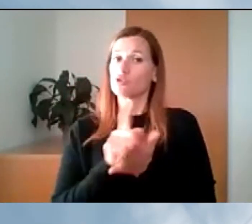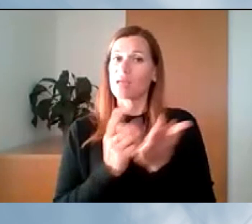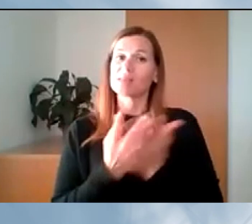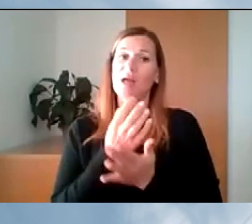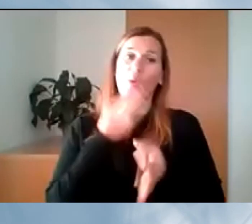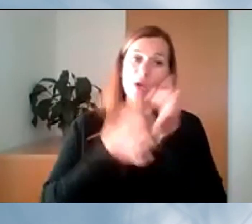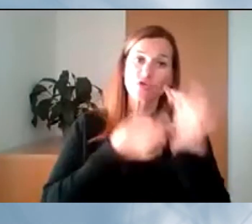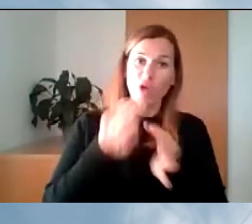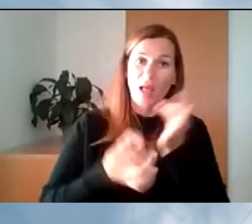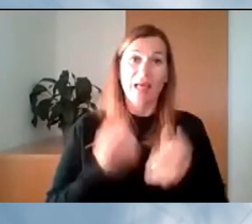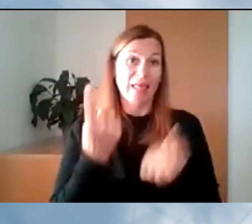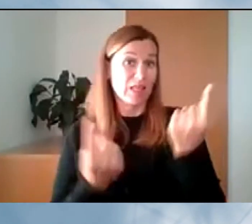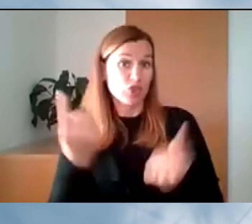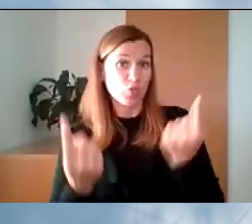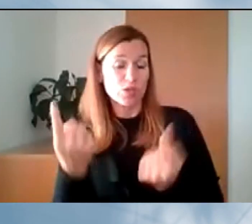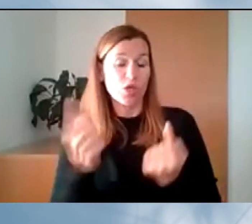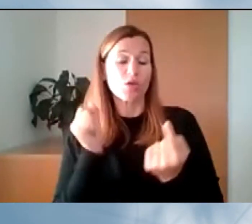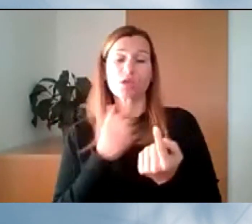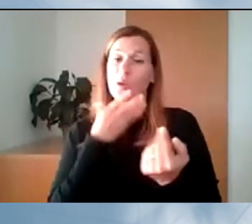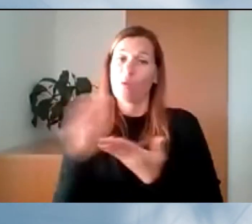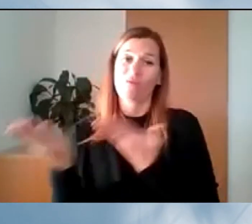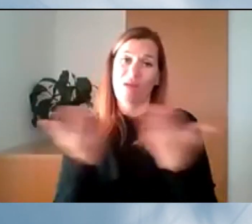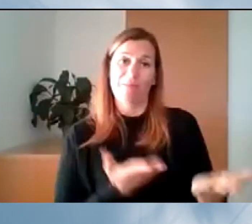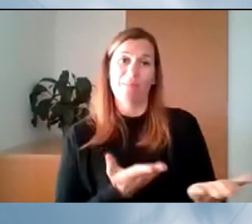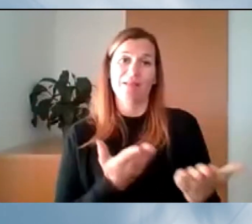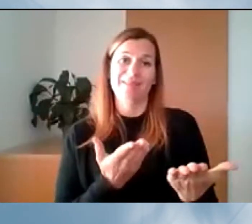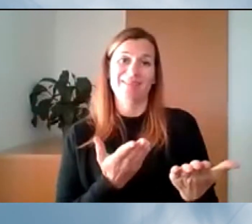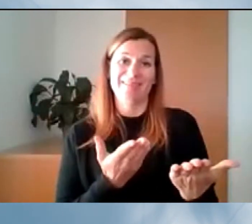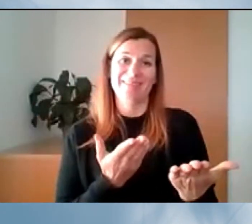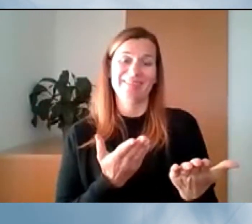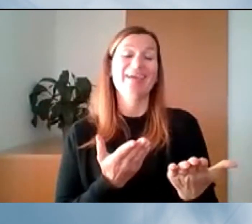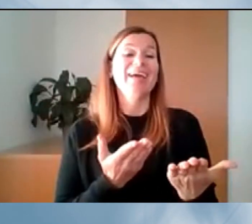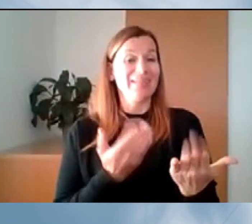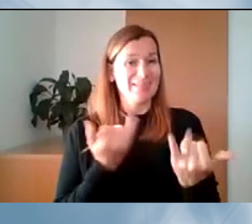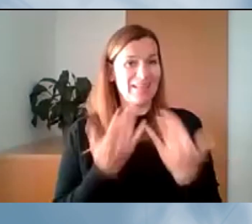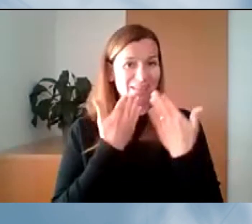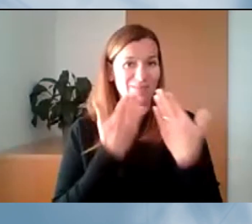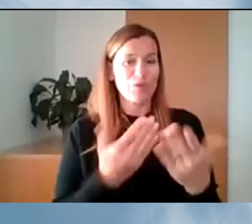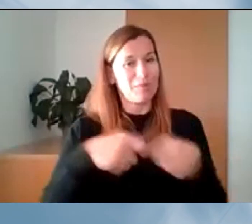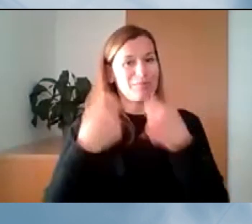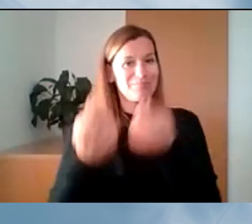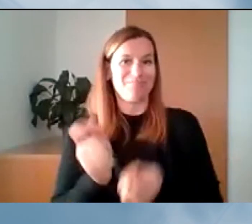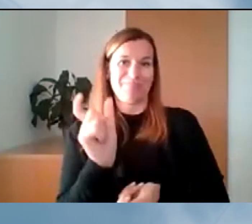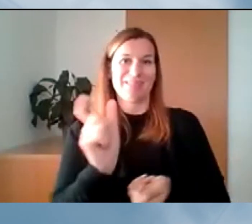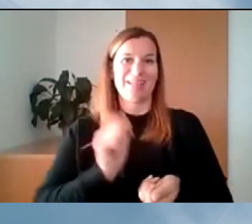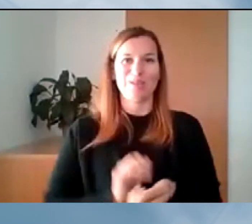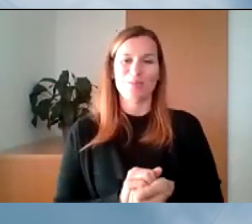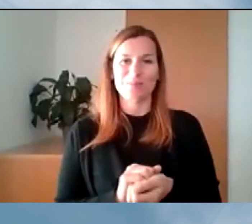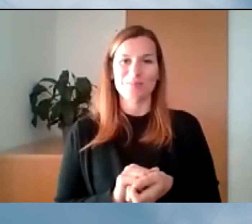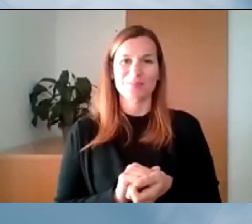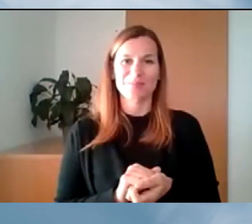za vprašanja in diskusijo, tako da lepo vabljeni k sodelovanju. Zahvaljujem se vam in vam predajam